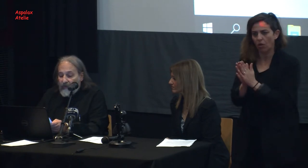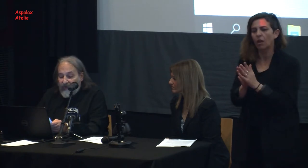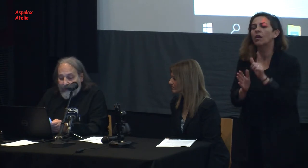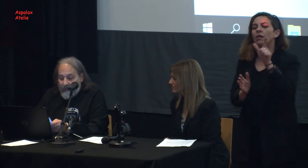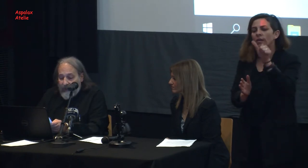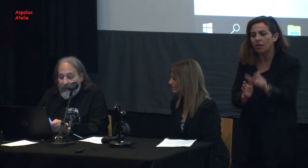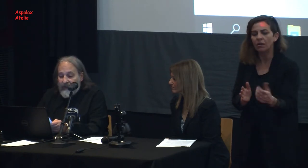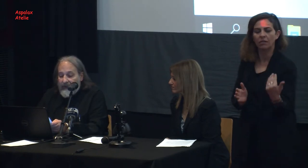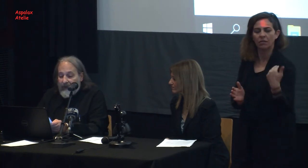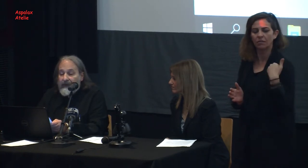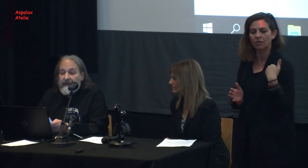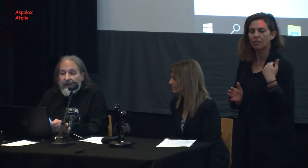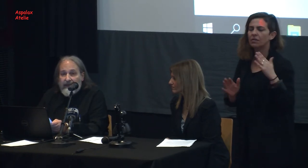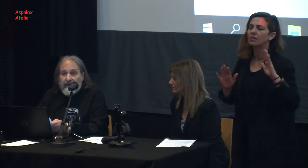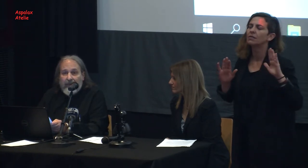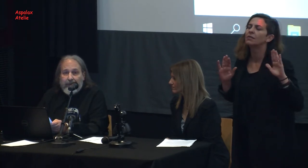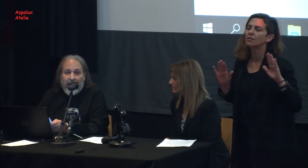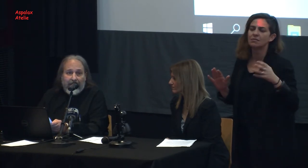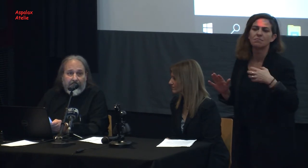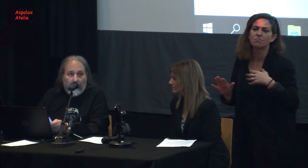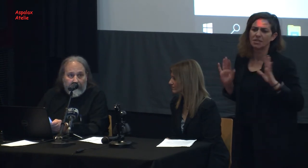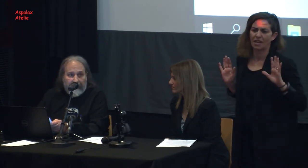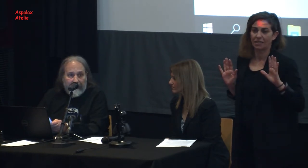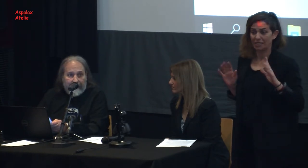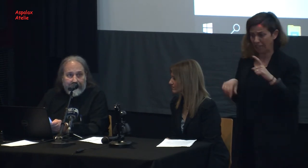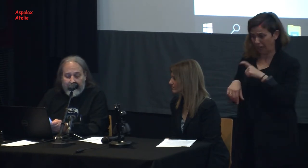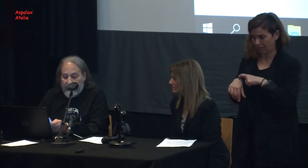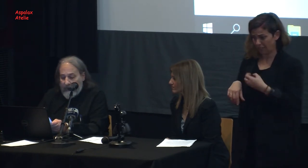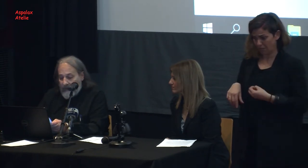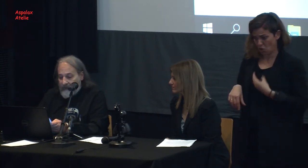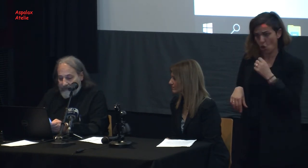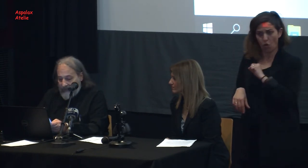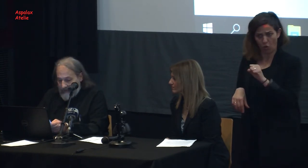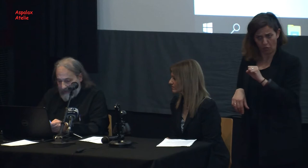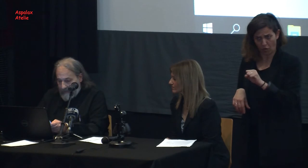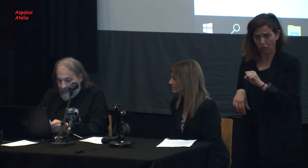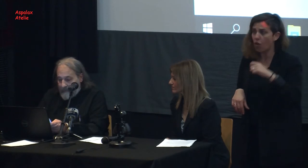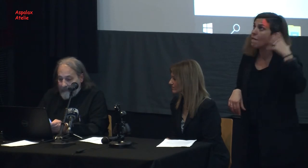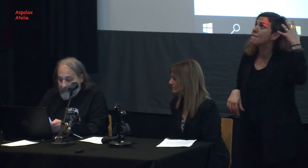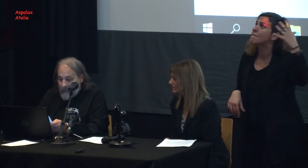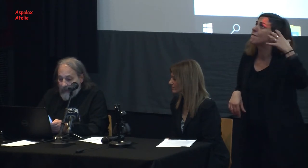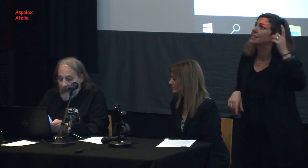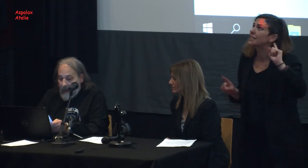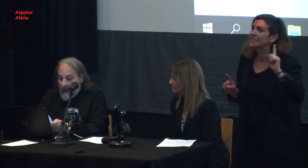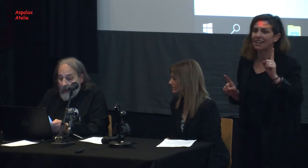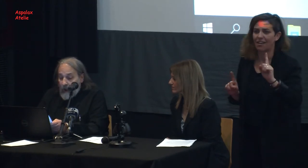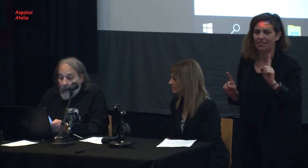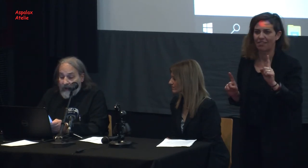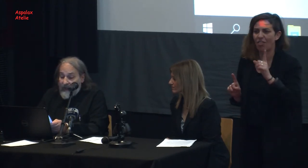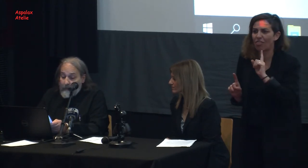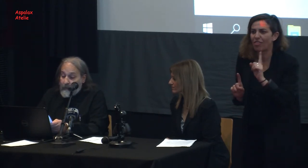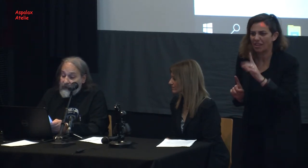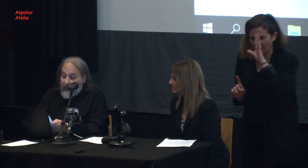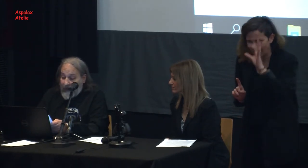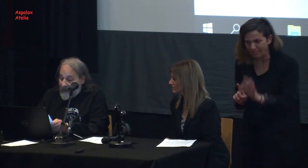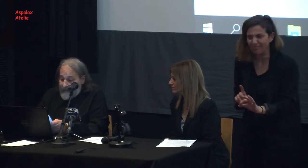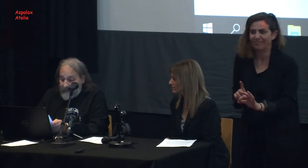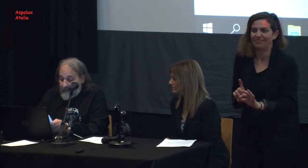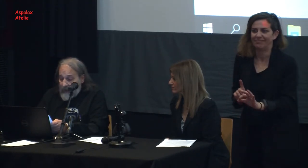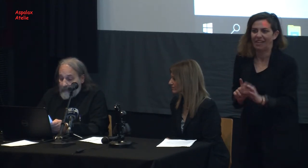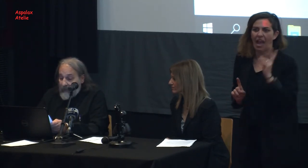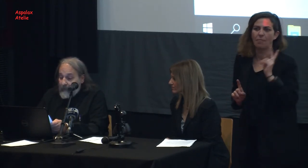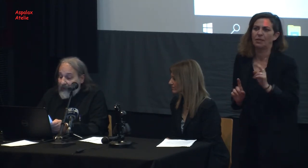ό,τι φοβάμαι δεν έχει σχέση με την πραγματικότητα. Είναι στη φαντασία μου. Όταν είμαι όμως